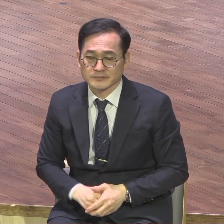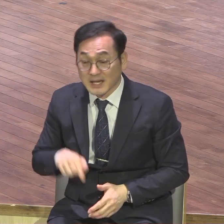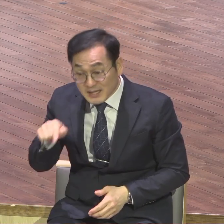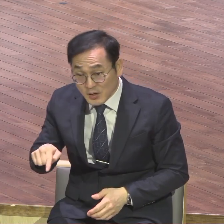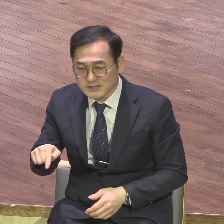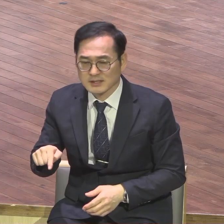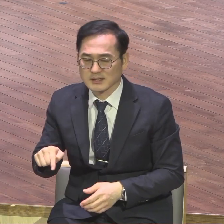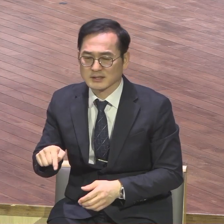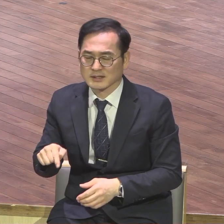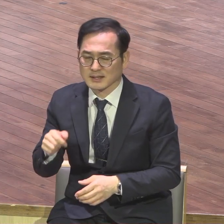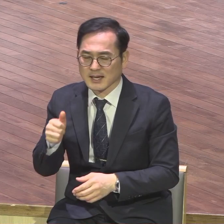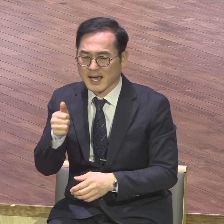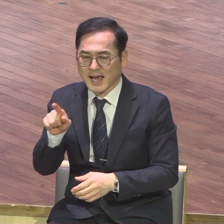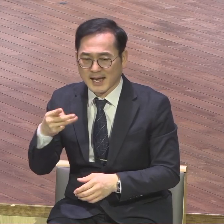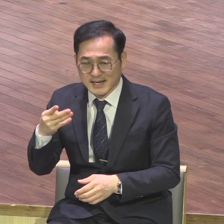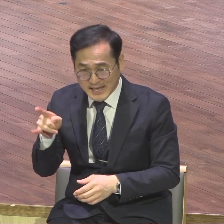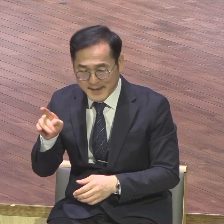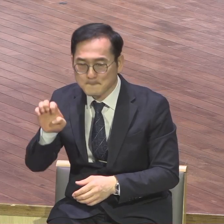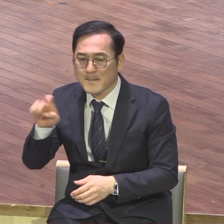바울이 말하는.